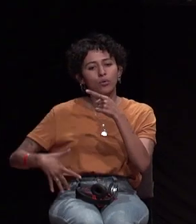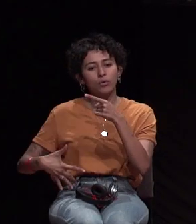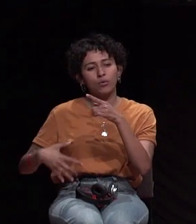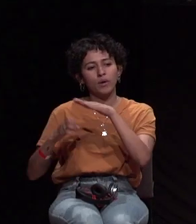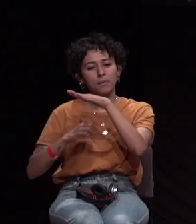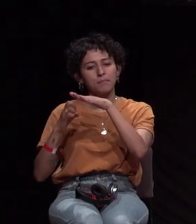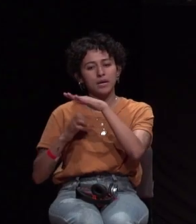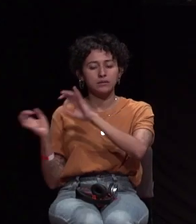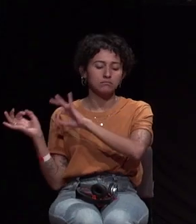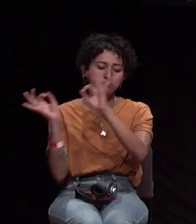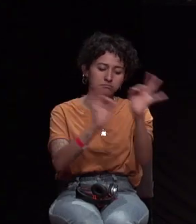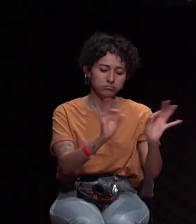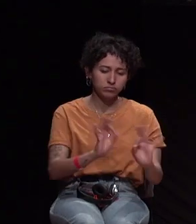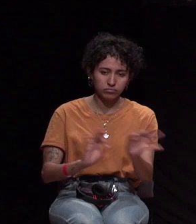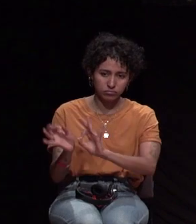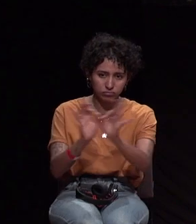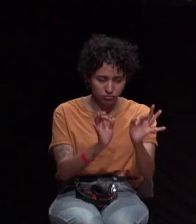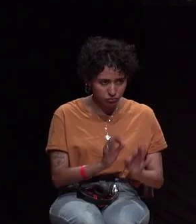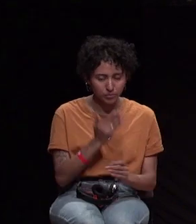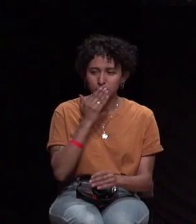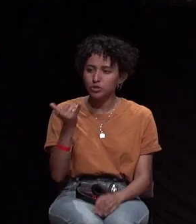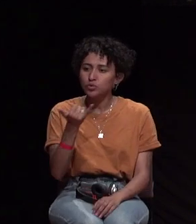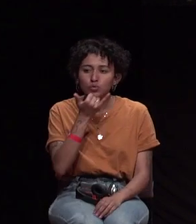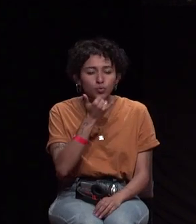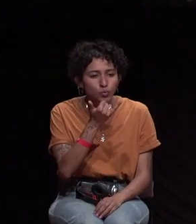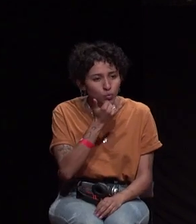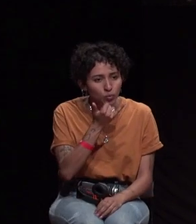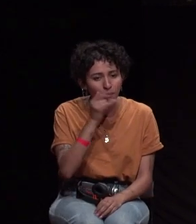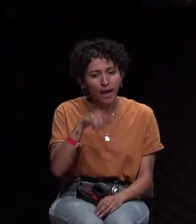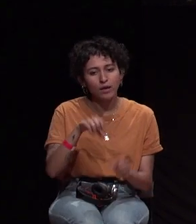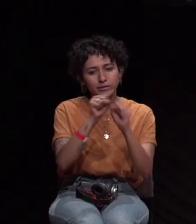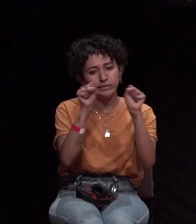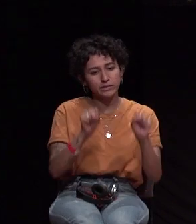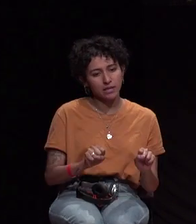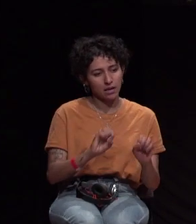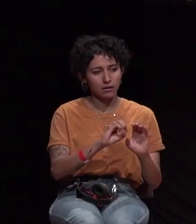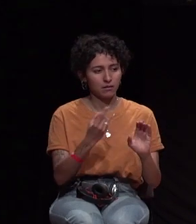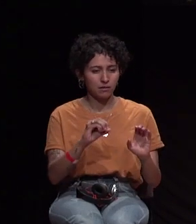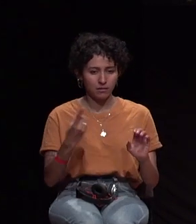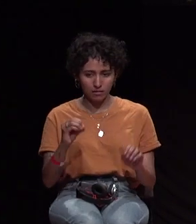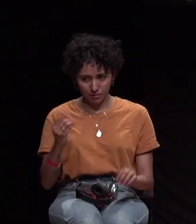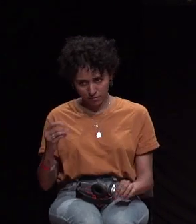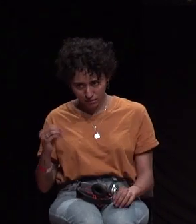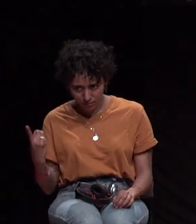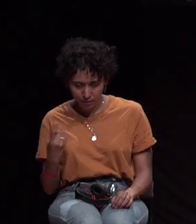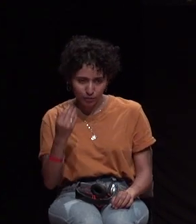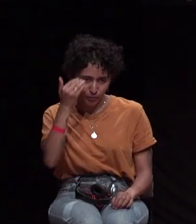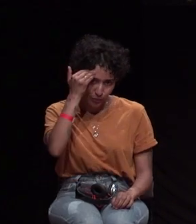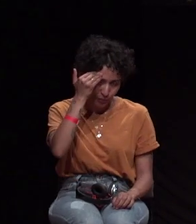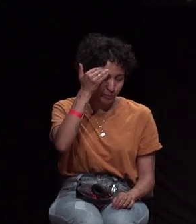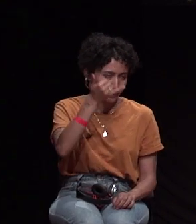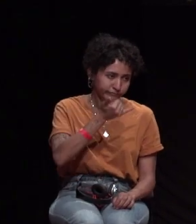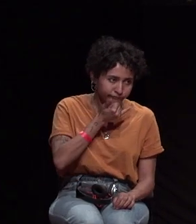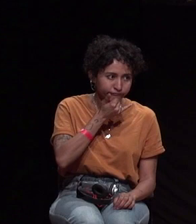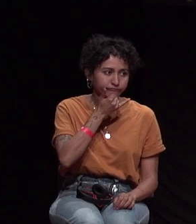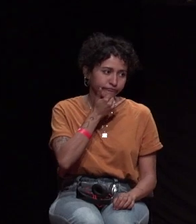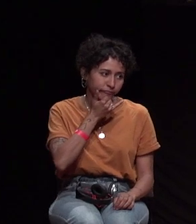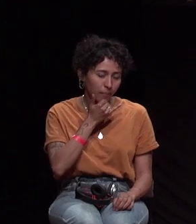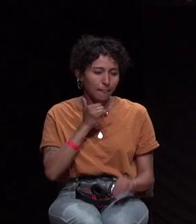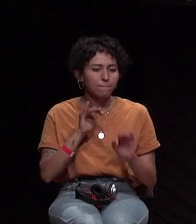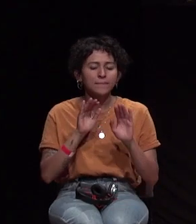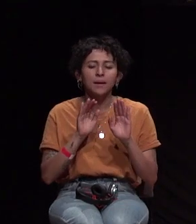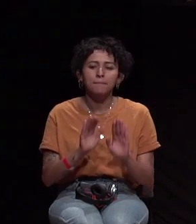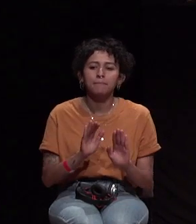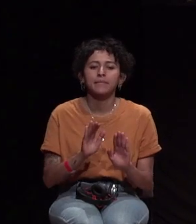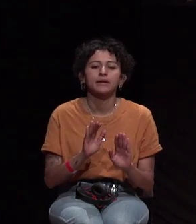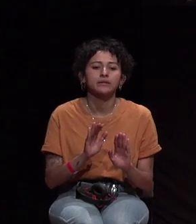muitas desculpas para as pessoas negras e, para variar, colocaram a culpa no algoritmo. E a pergunta que a gente não quer calar,